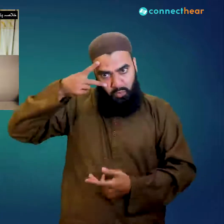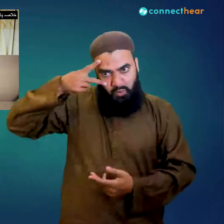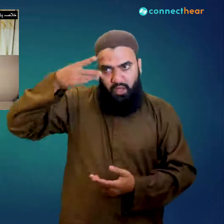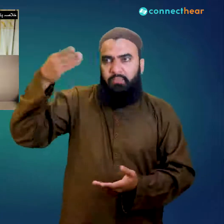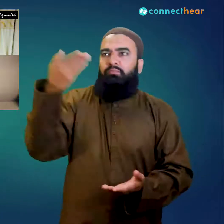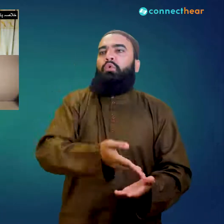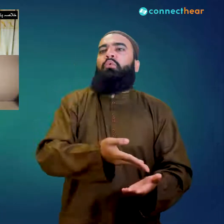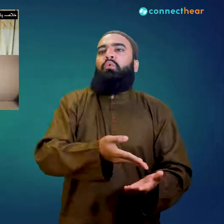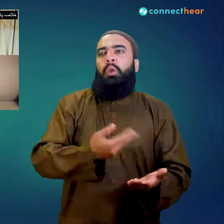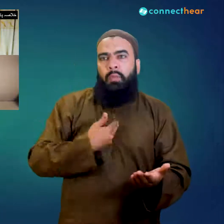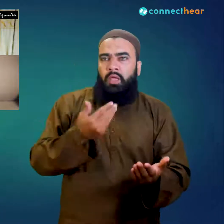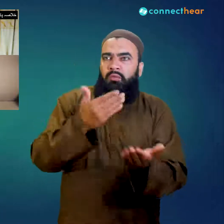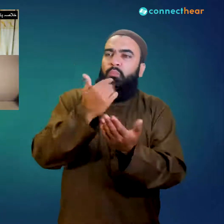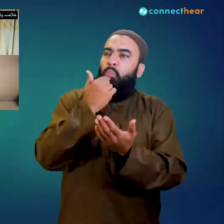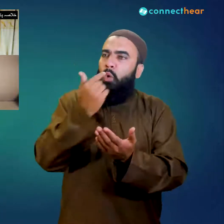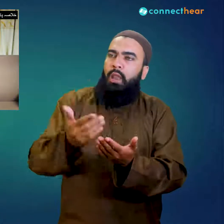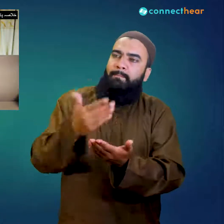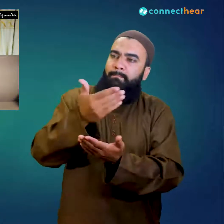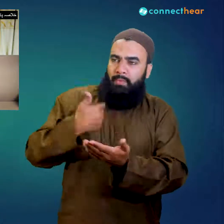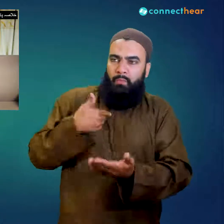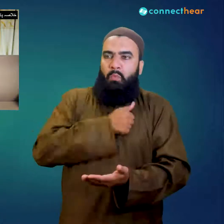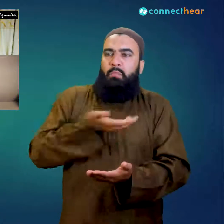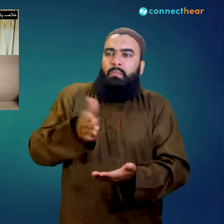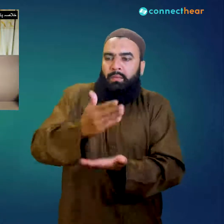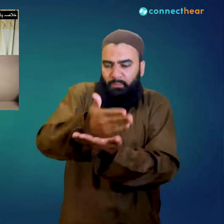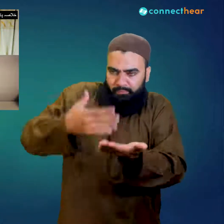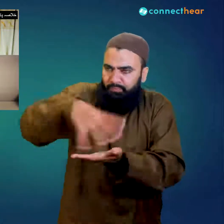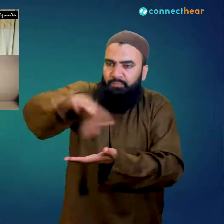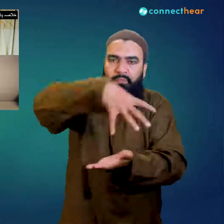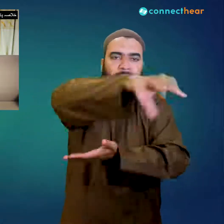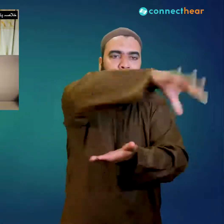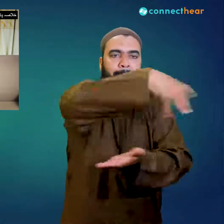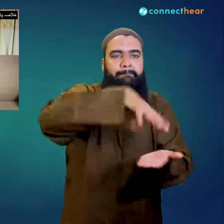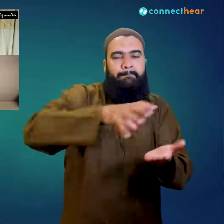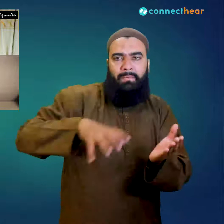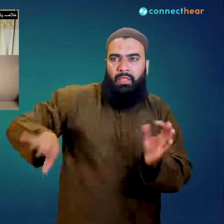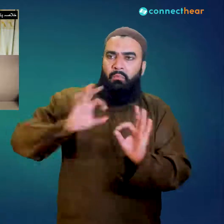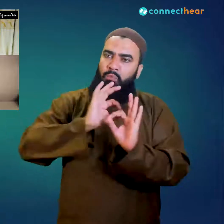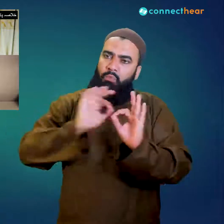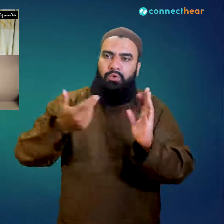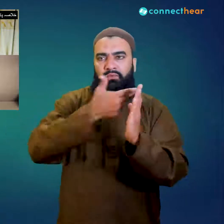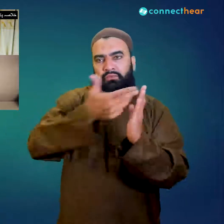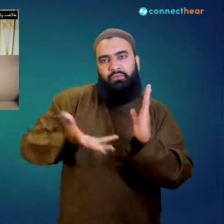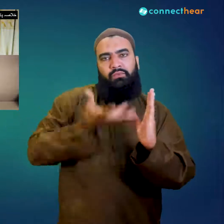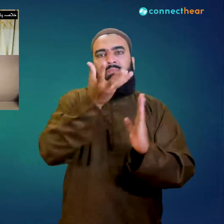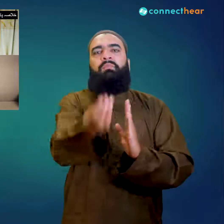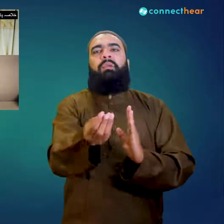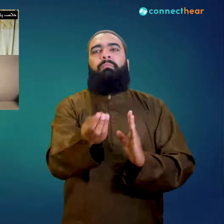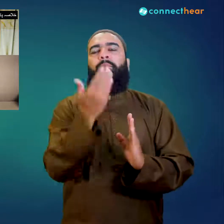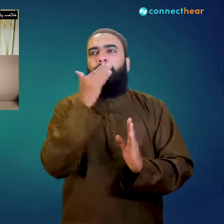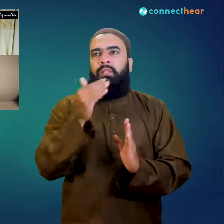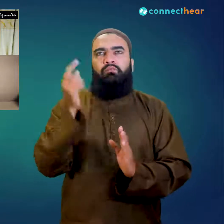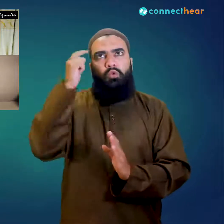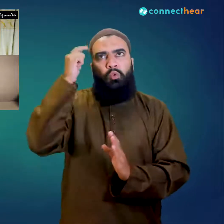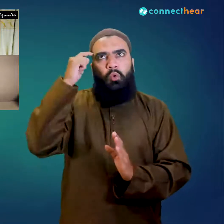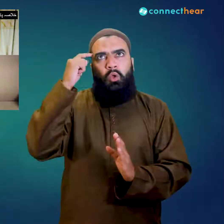باقی ورثاء کو جو وارث ہیں، جو میراث ان کو ملے گی شرعی اعتبار سے، ان کو محروم نہیں کیا جا